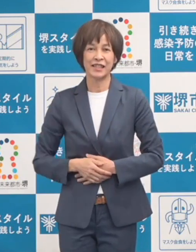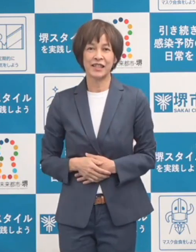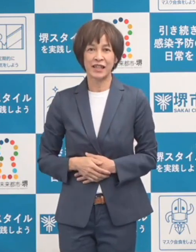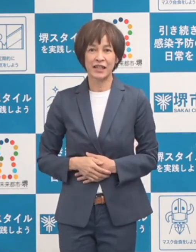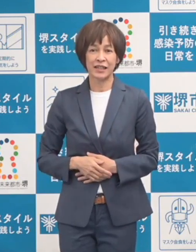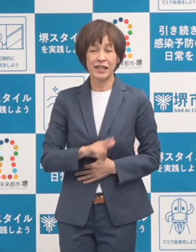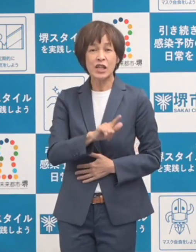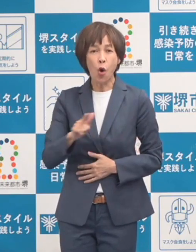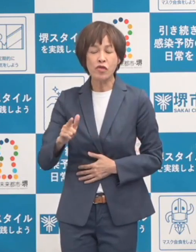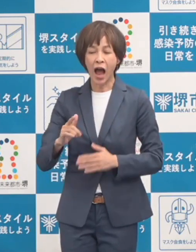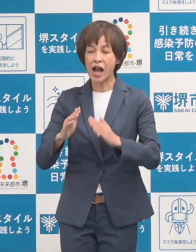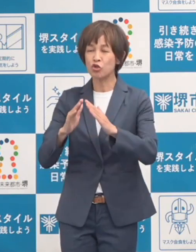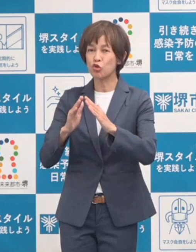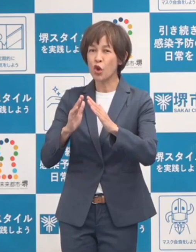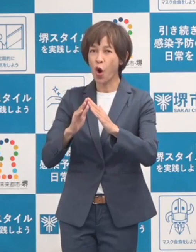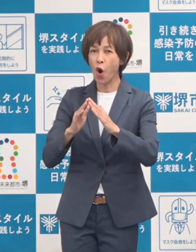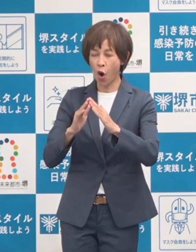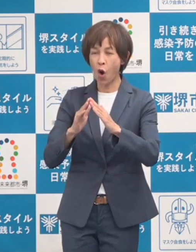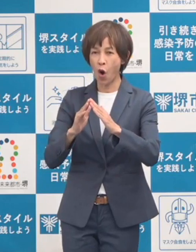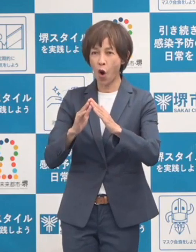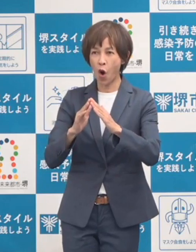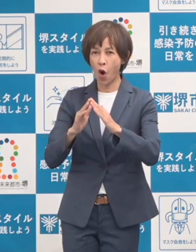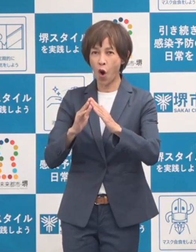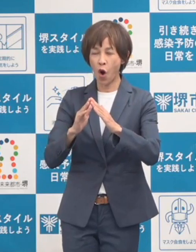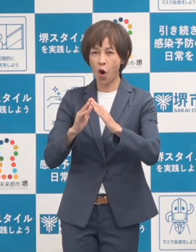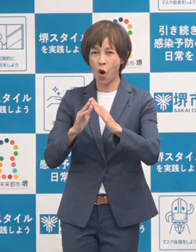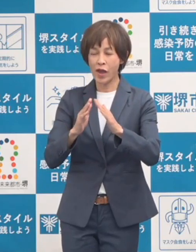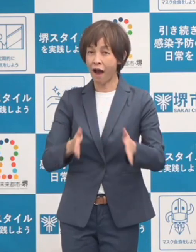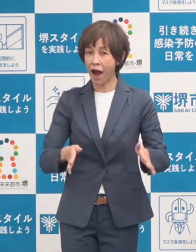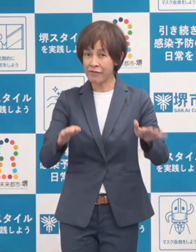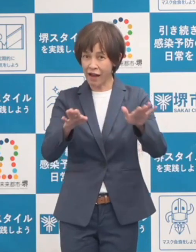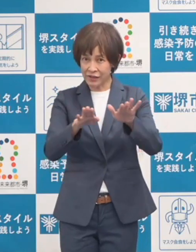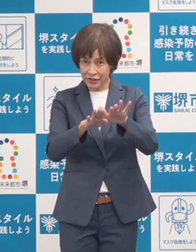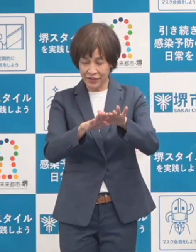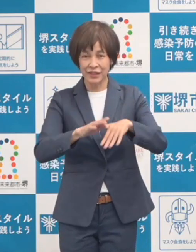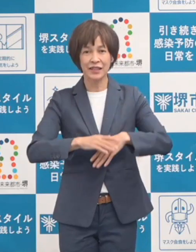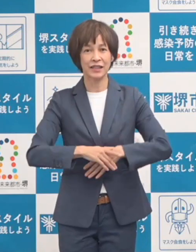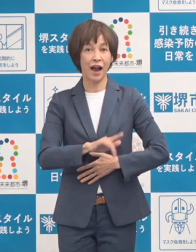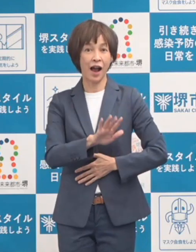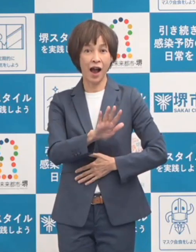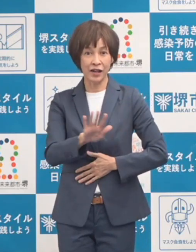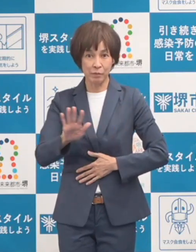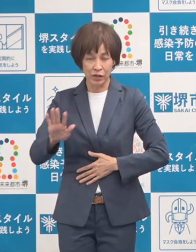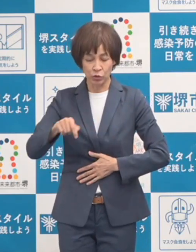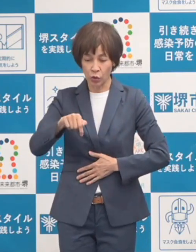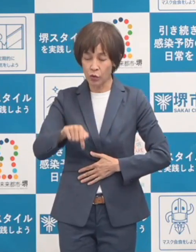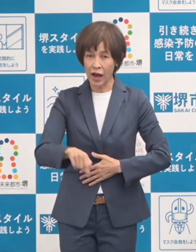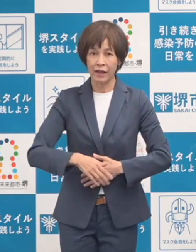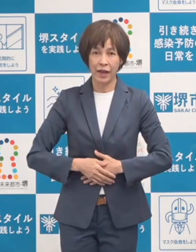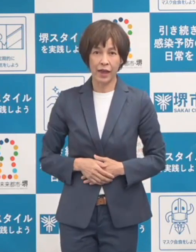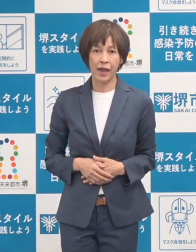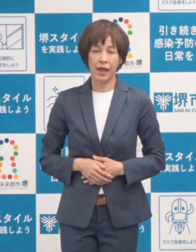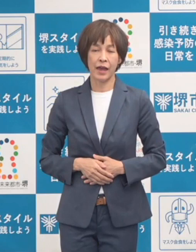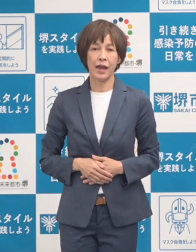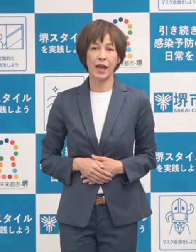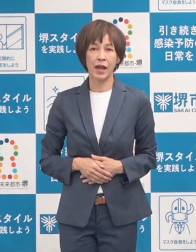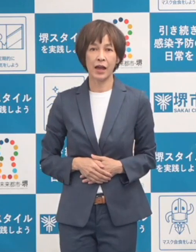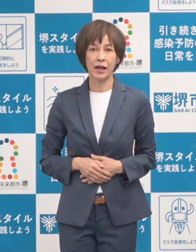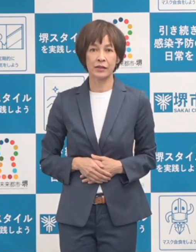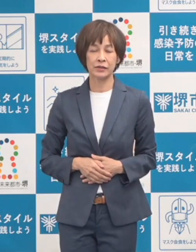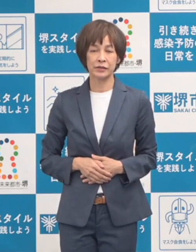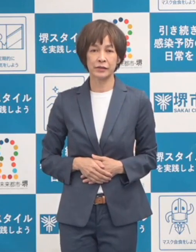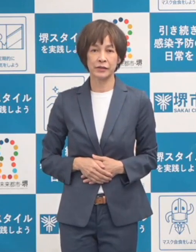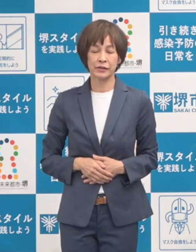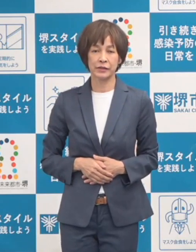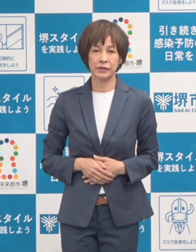住居であったり集合住宅であったりございます。でその中でその中でおそら